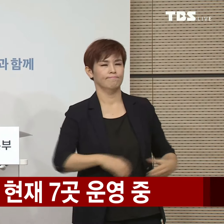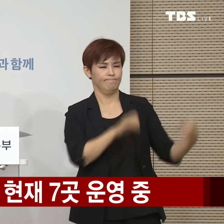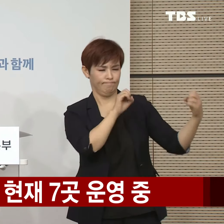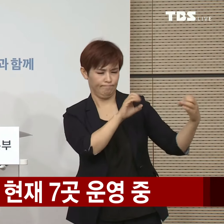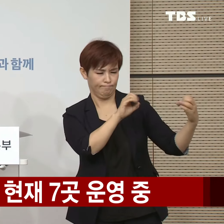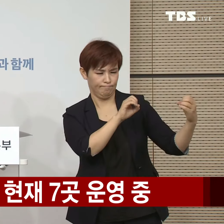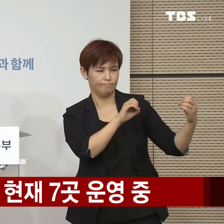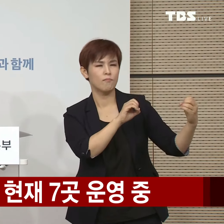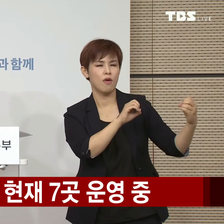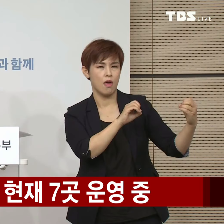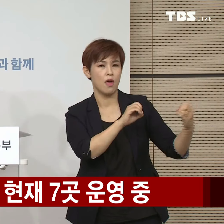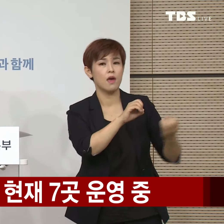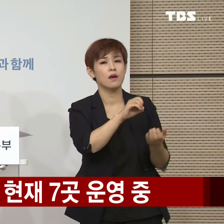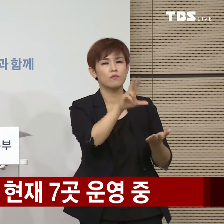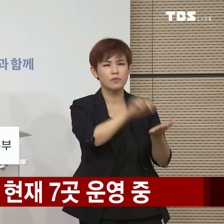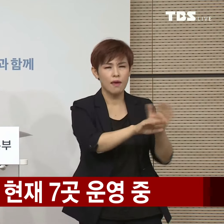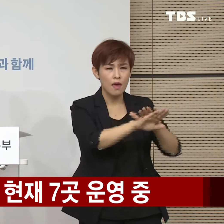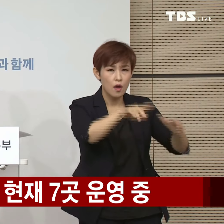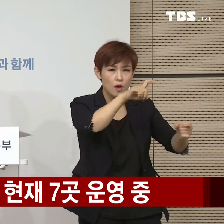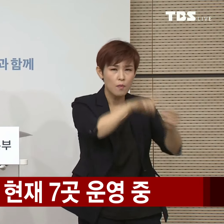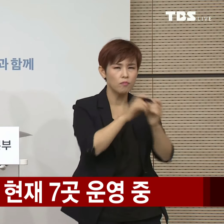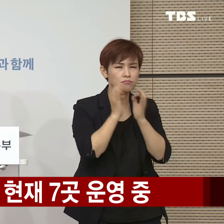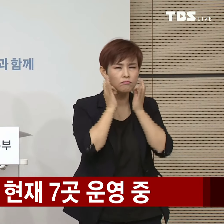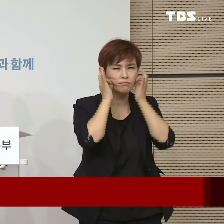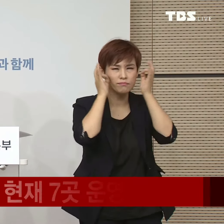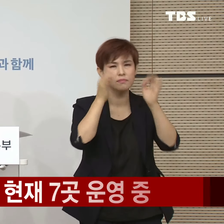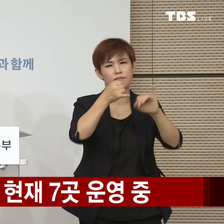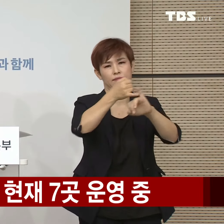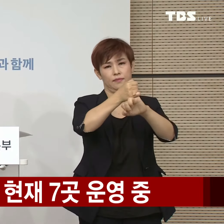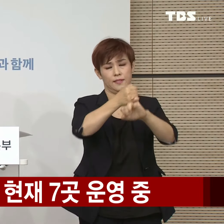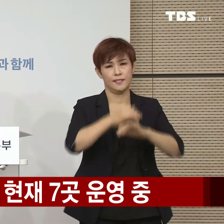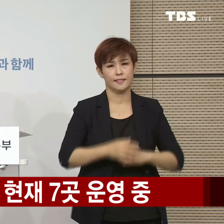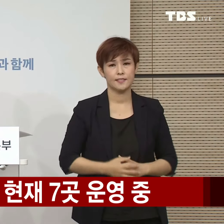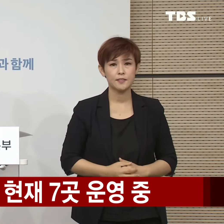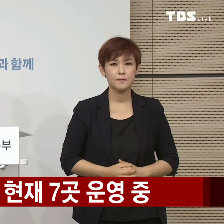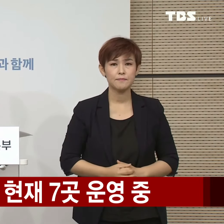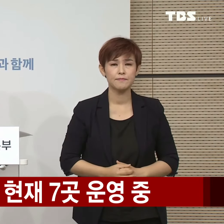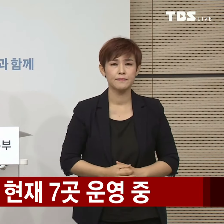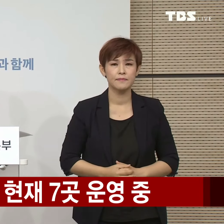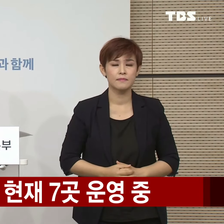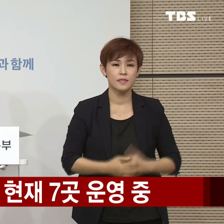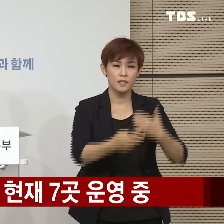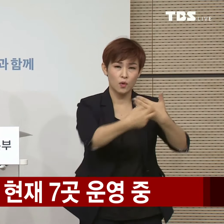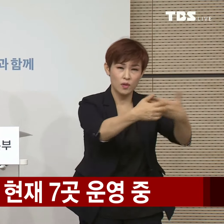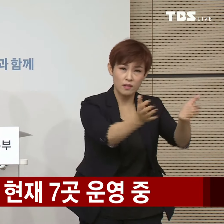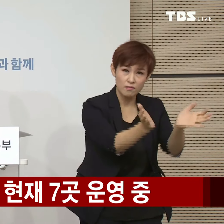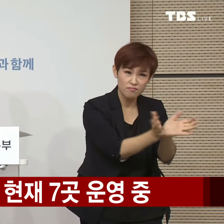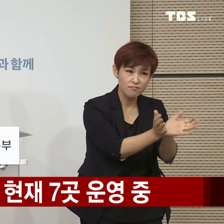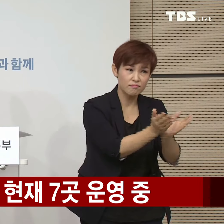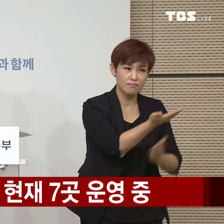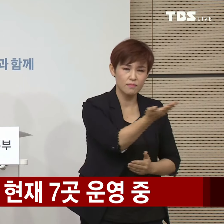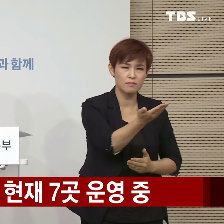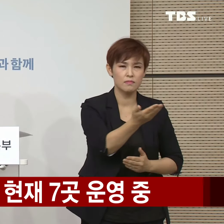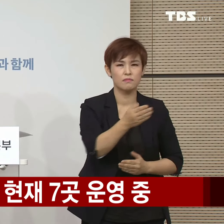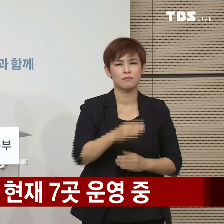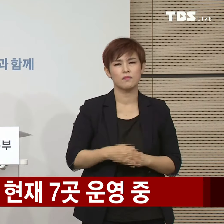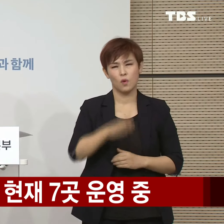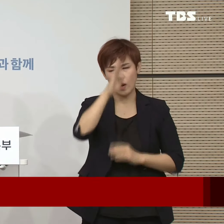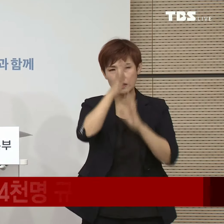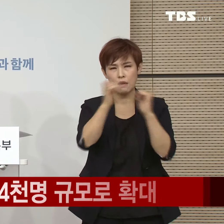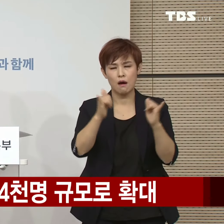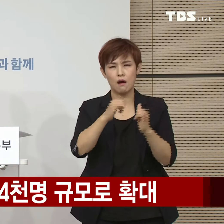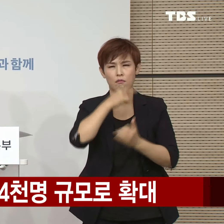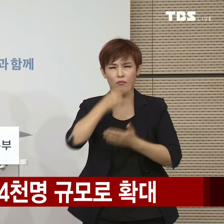열어두고 문제 해결을 위해 함께 노력할 것입니다. 의료계는 환자에게 피해가 발생할 수